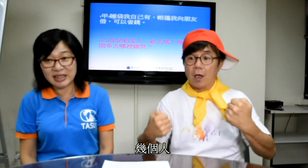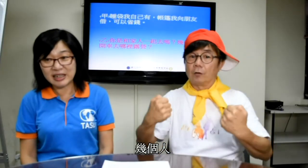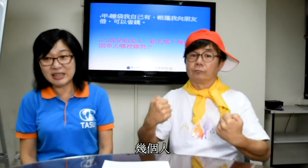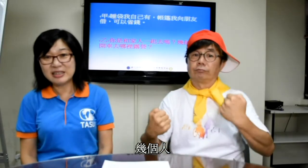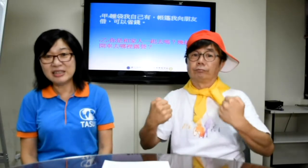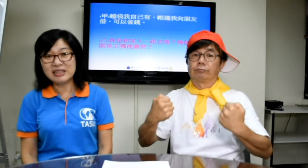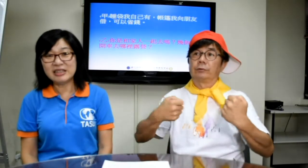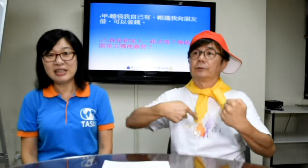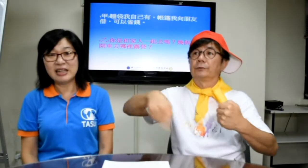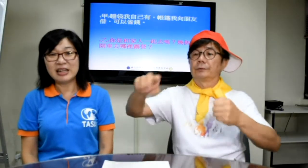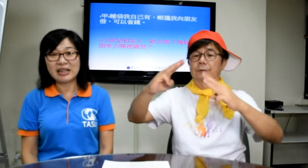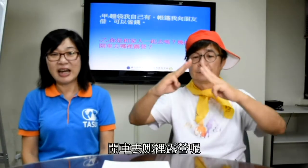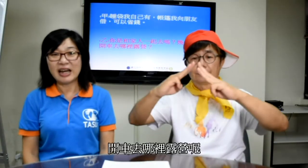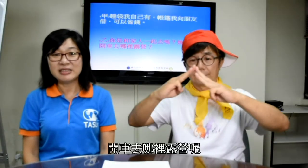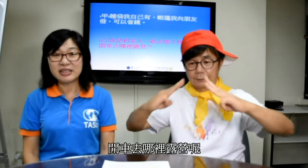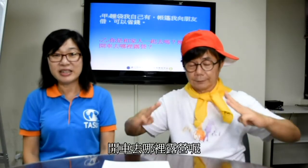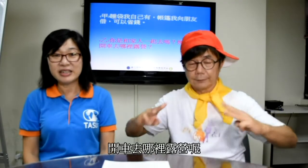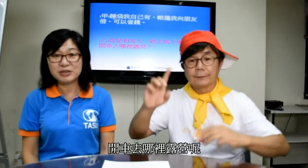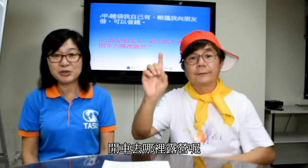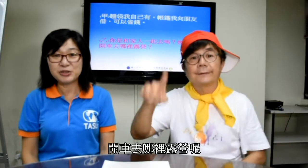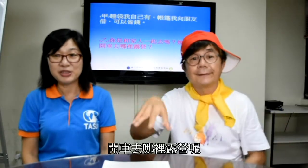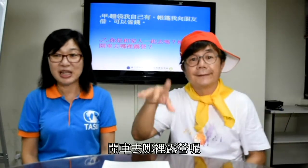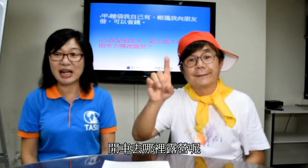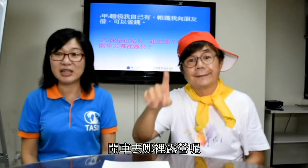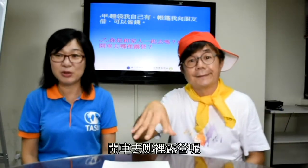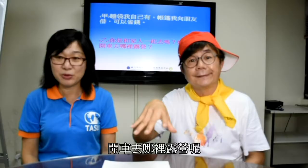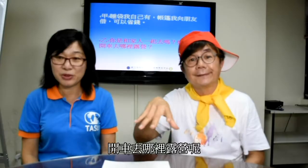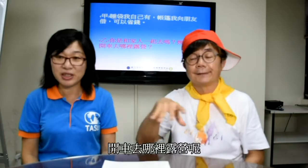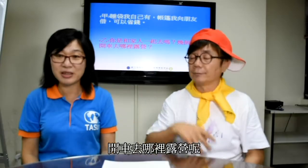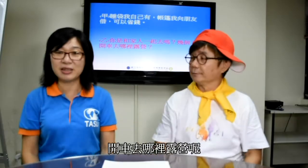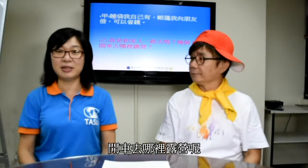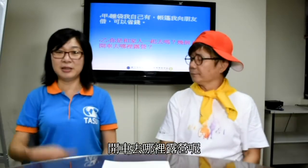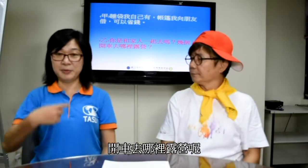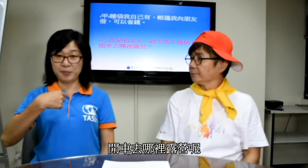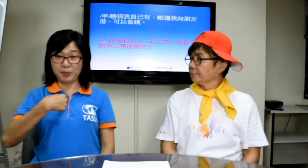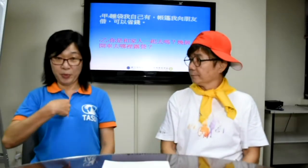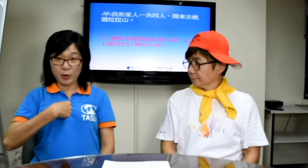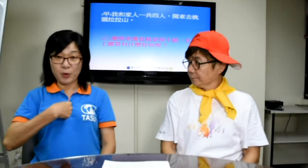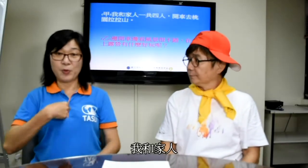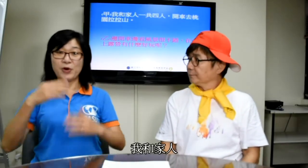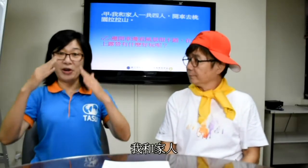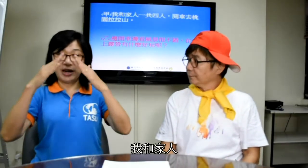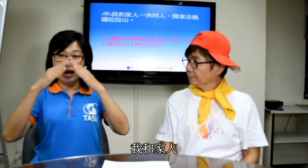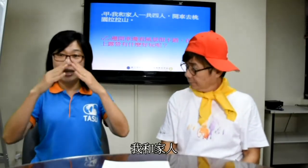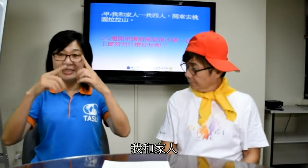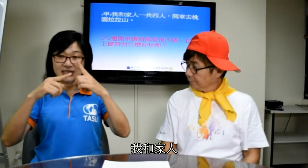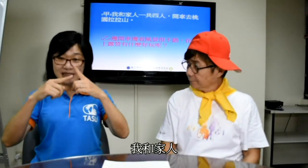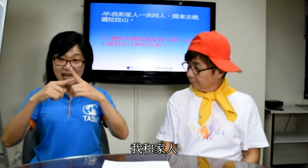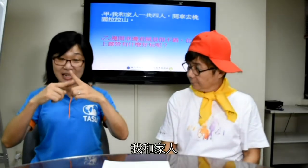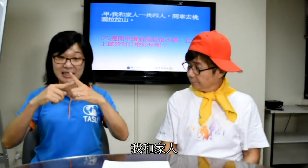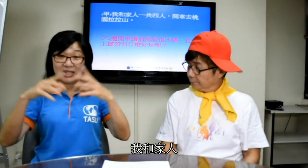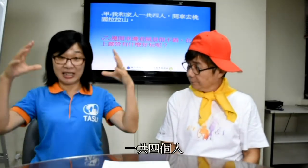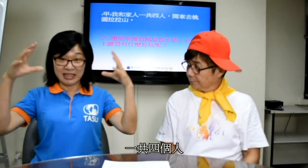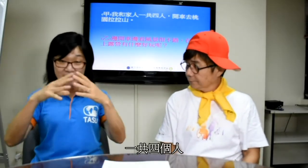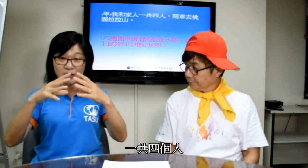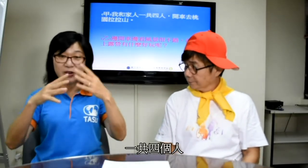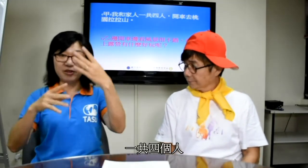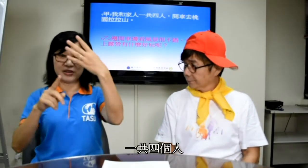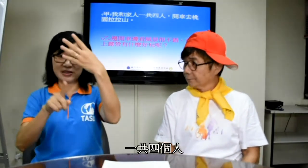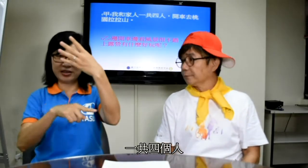人？开车去哪里露营呢？我和家人一共四